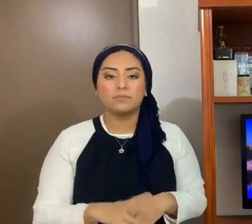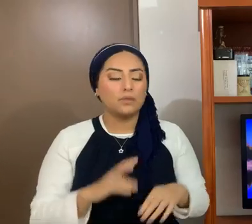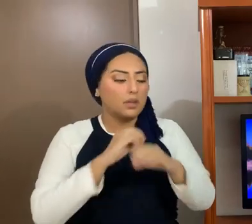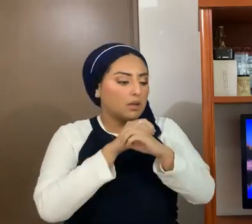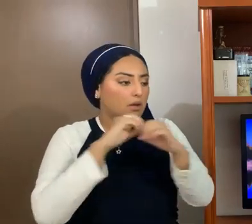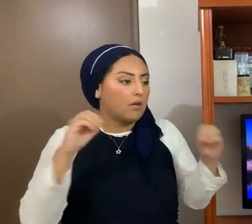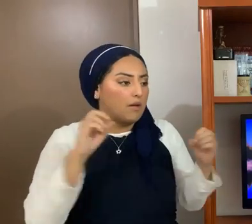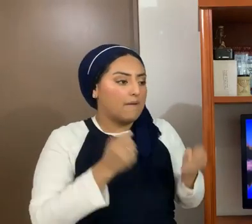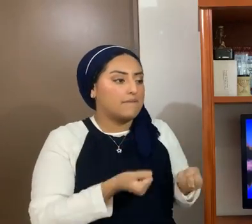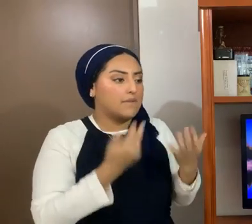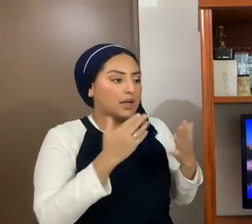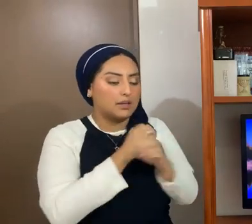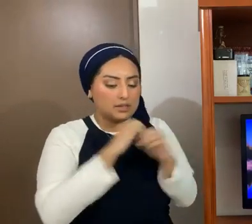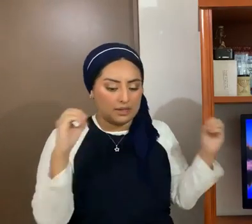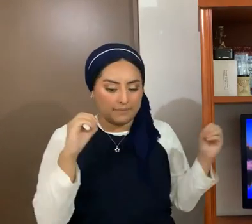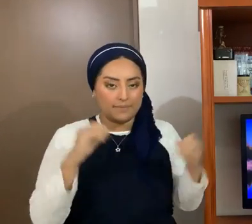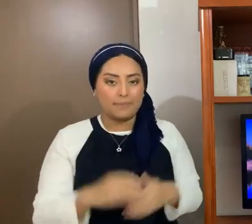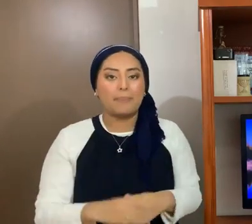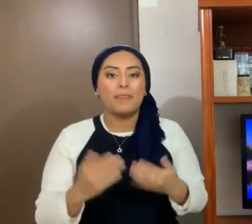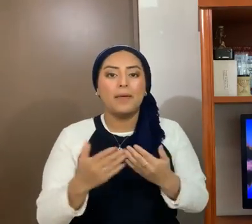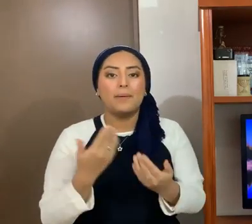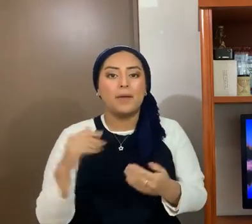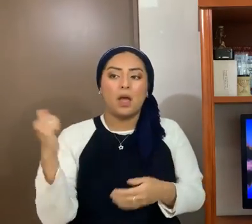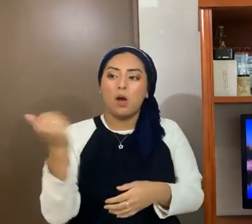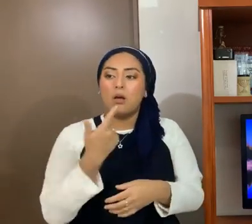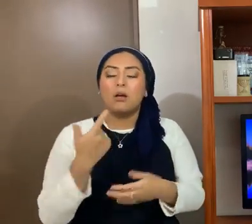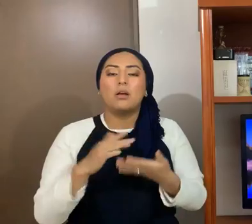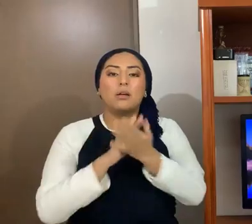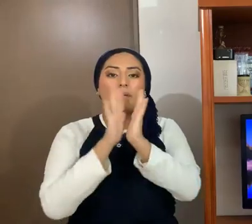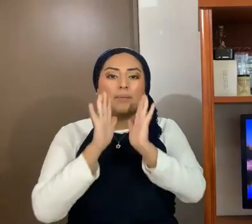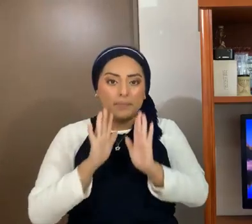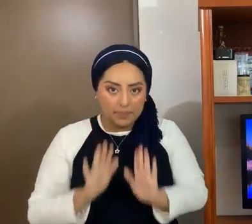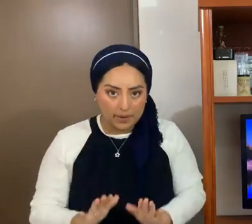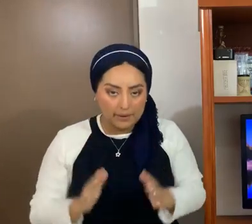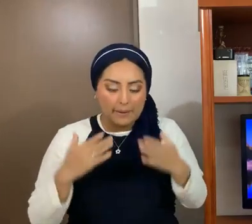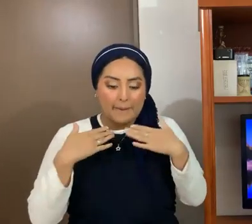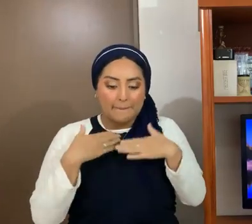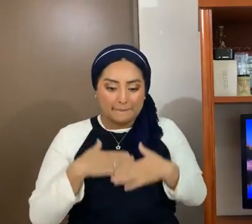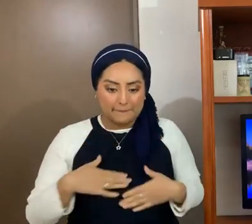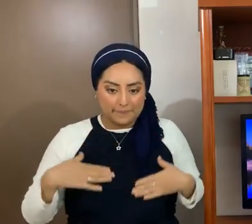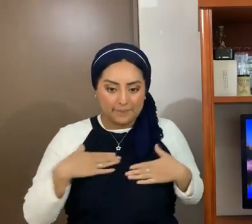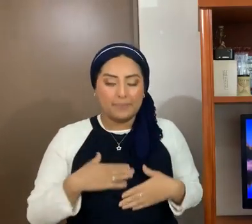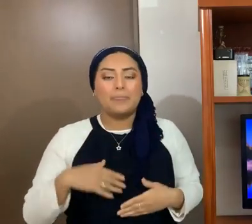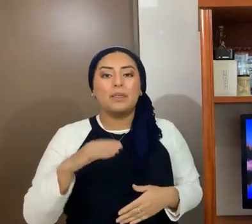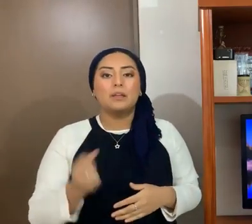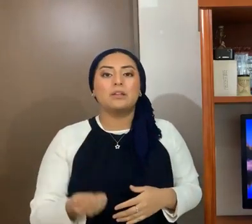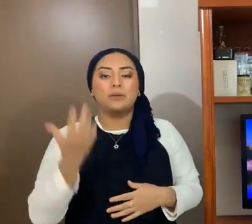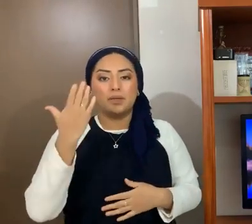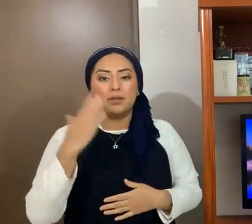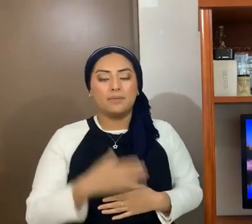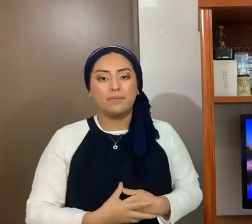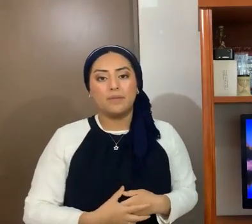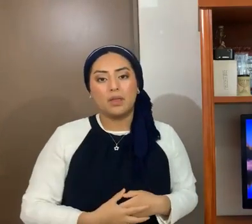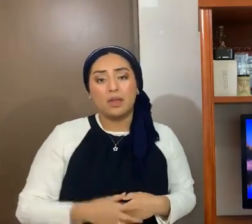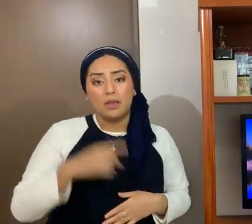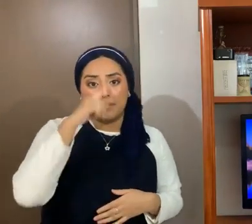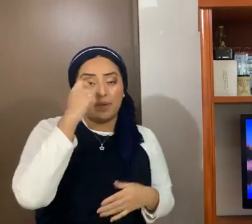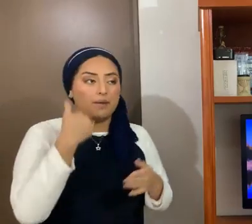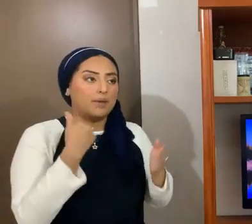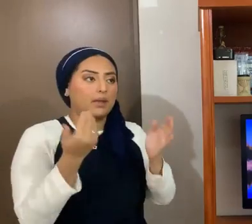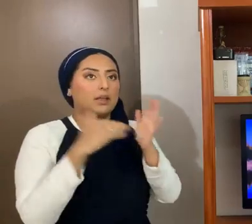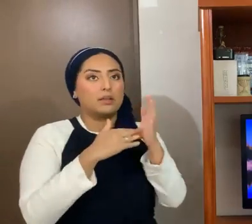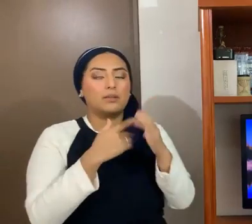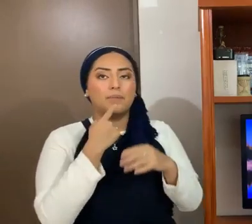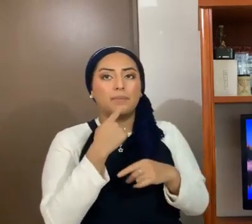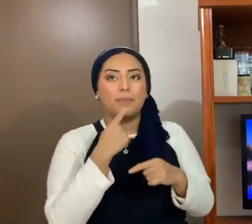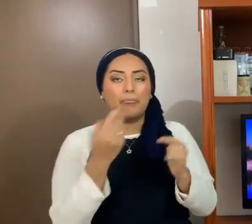un fuego ni el otro. Mejor que estemos todos en shalom, disfrutando y deleitándonos del Shabbat. Porque vuelvo a